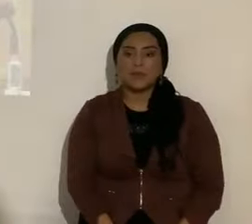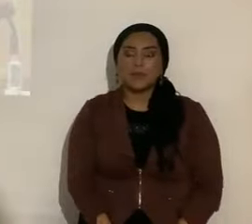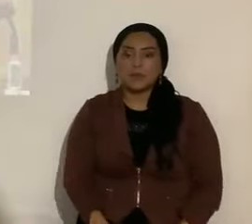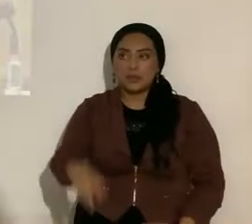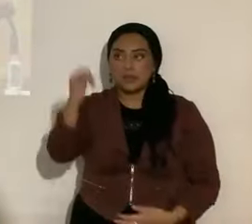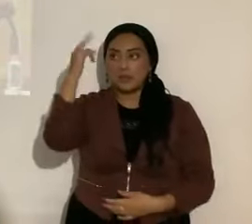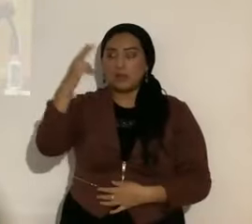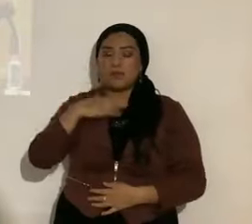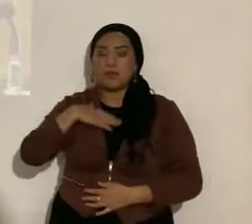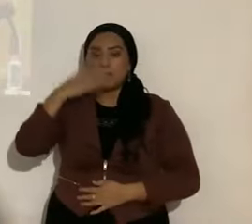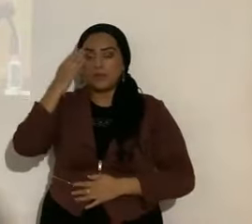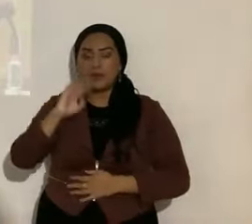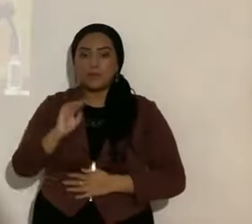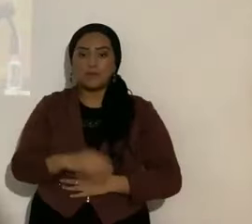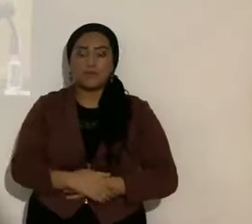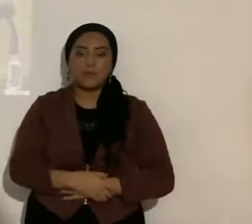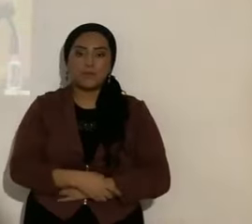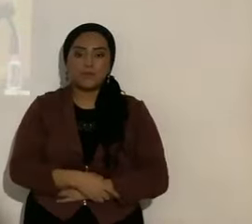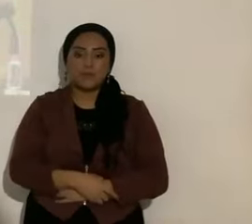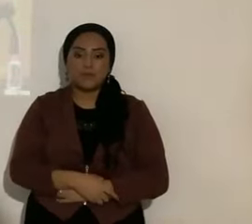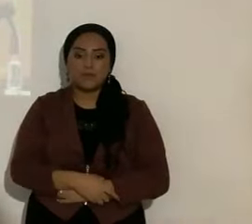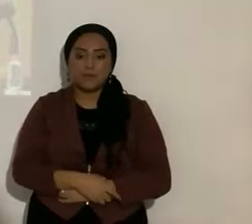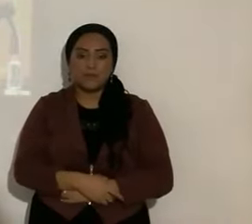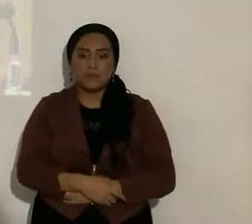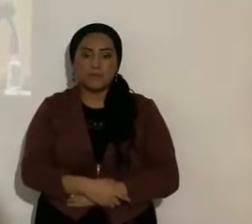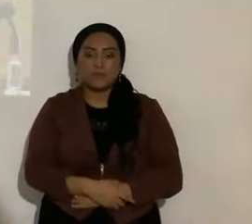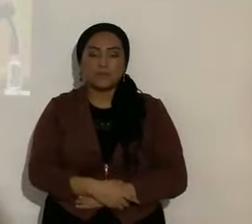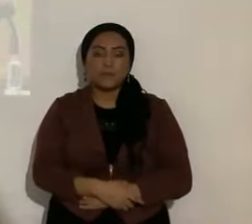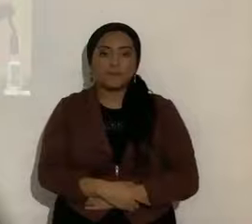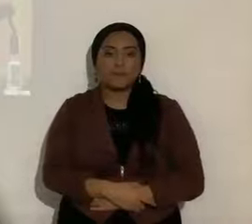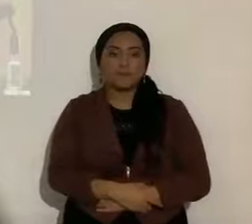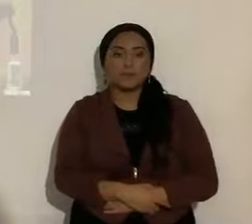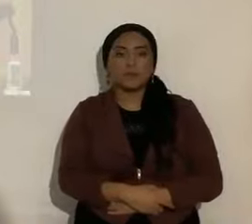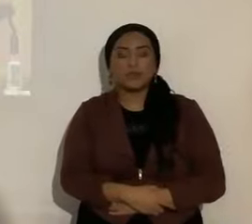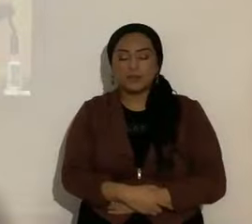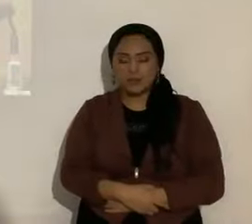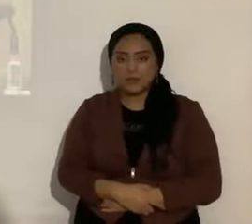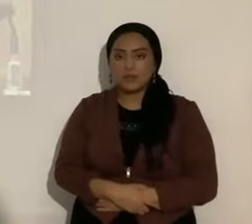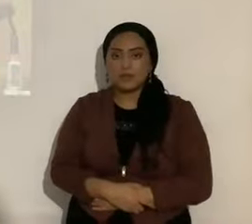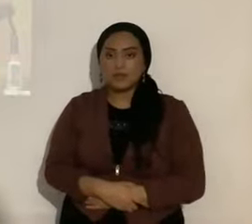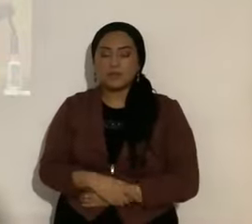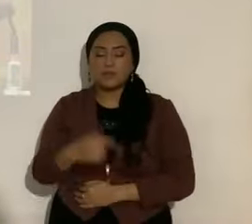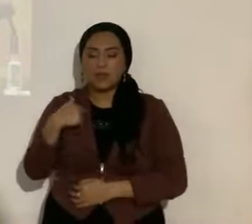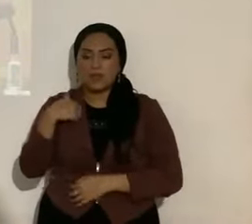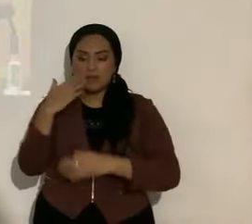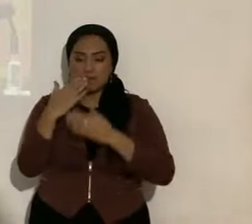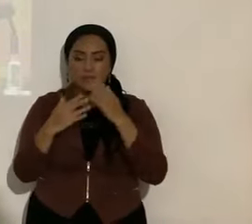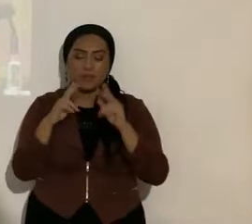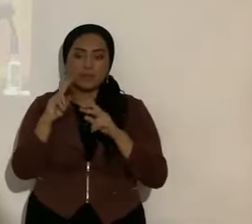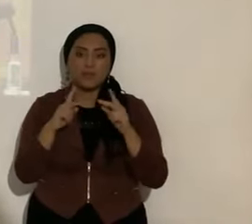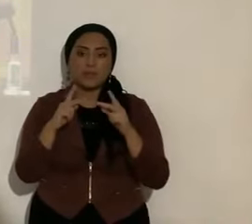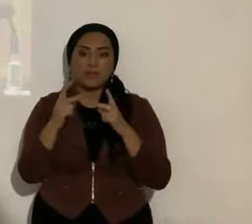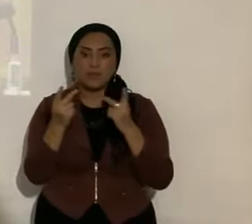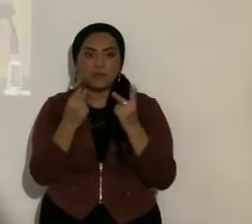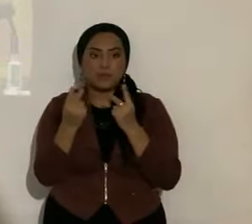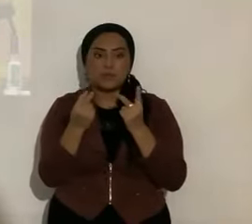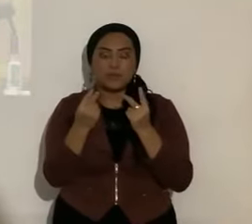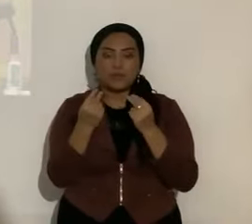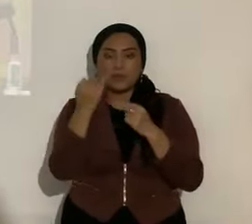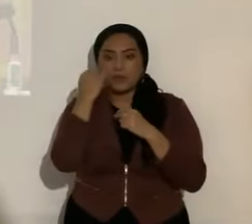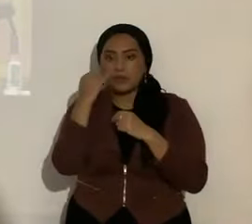Yahweh es mi Elohim, o mi Elohim es Yahweh, igual Eliseo, Elisha, ¿sí? Porque hay algunos que se comportan como